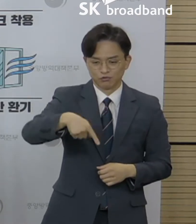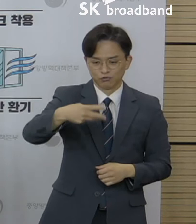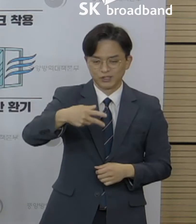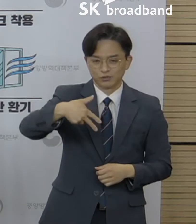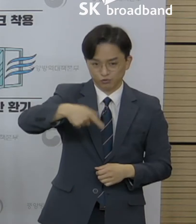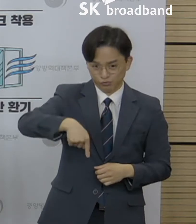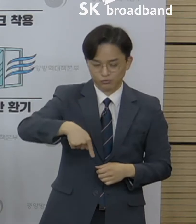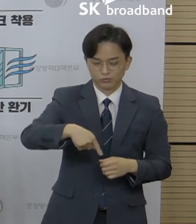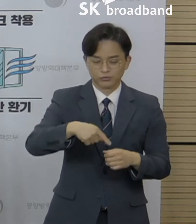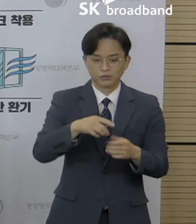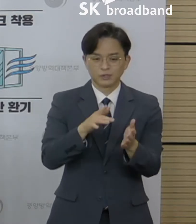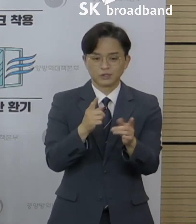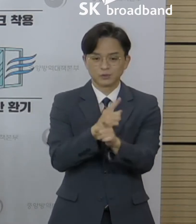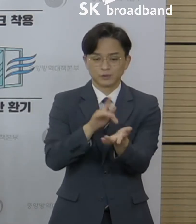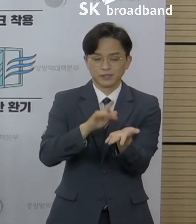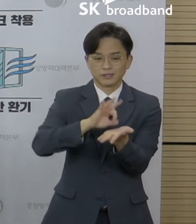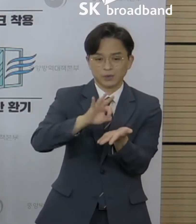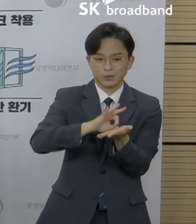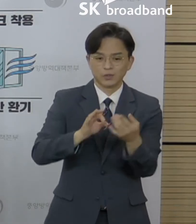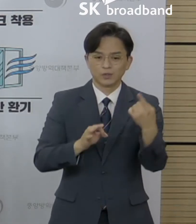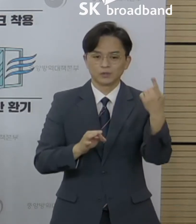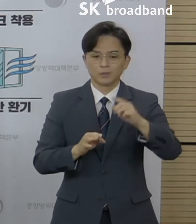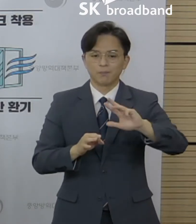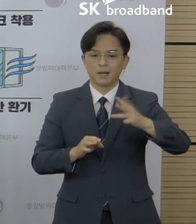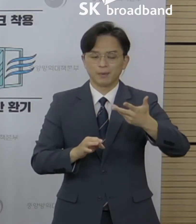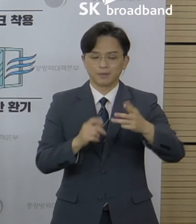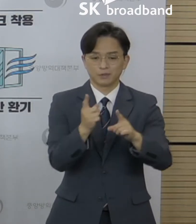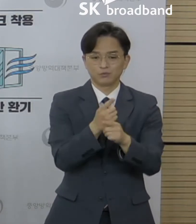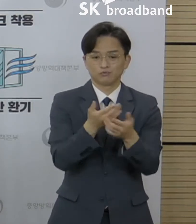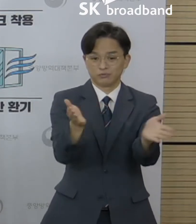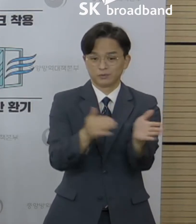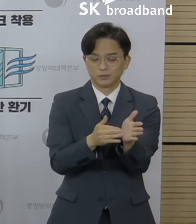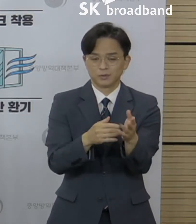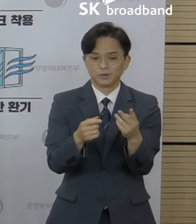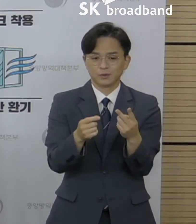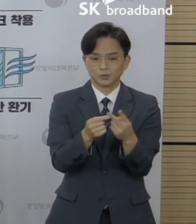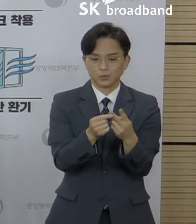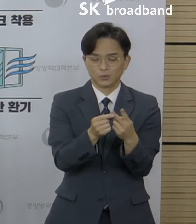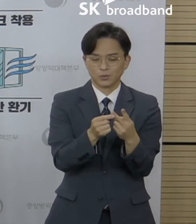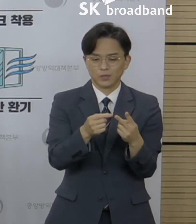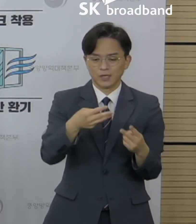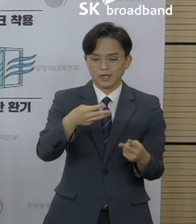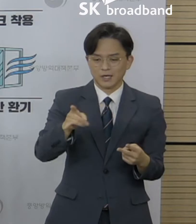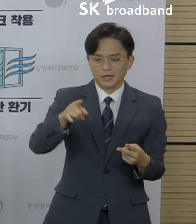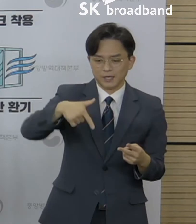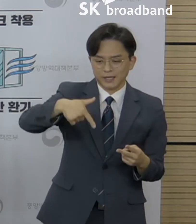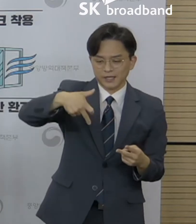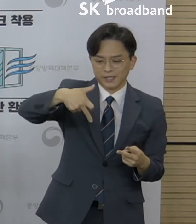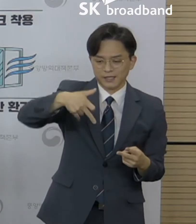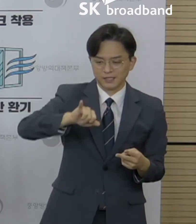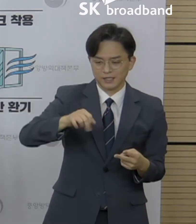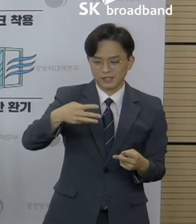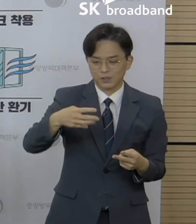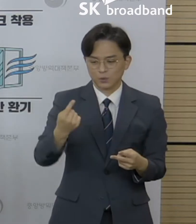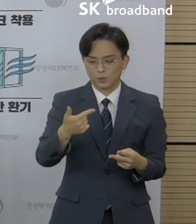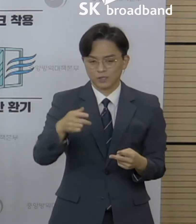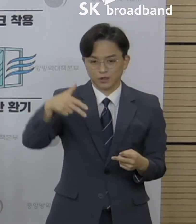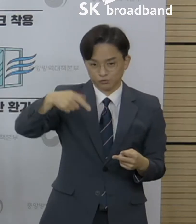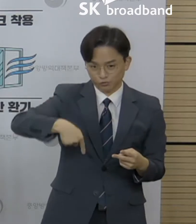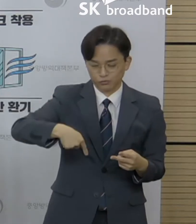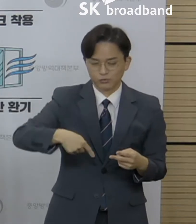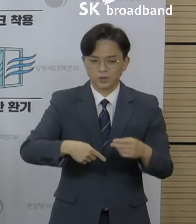병원에 8,621명 환자에게 투약되었고 항체 치료제인 레키로나주는 82개